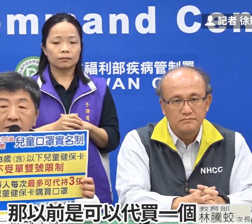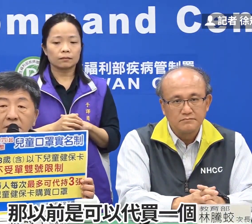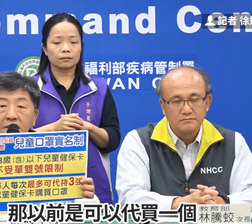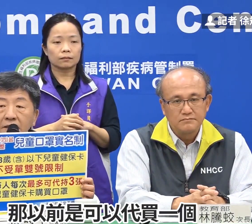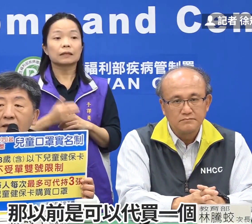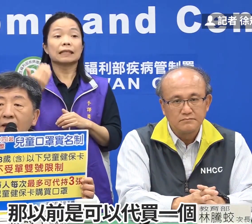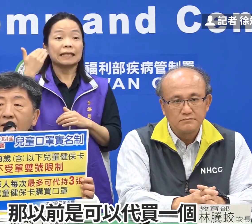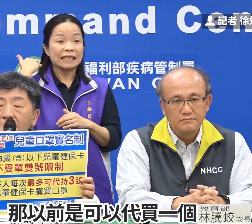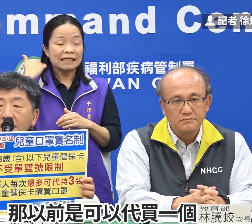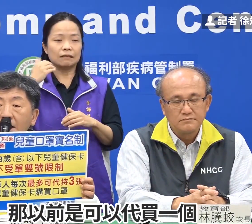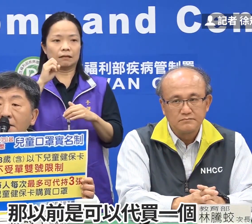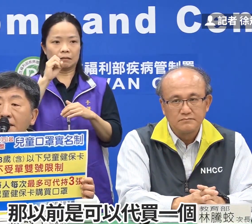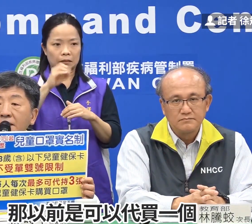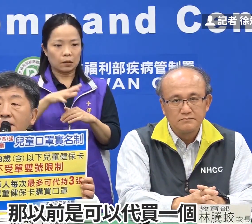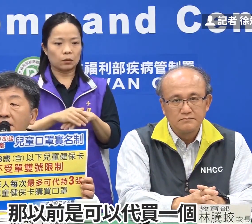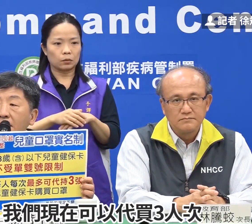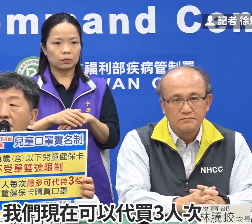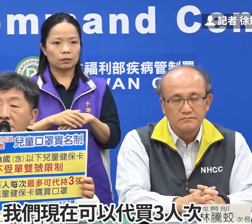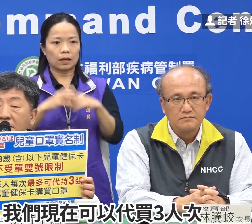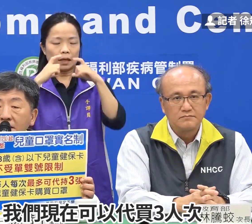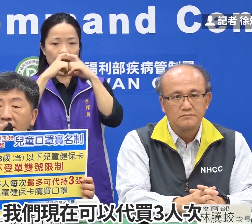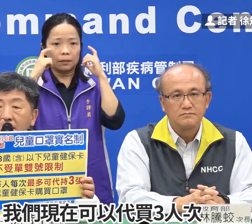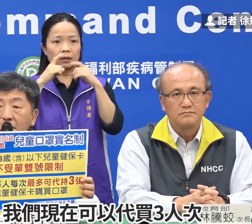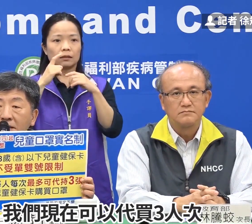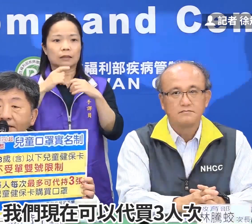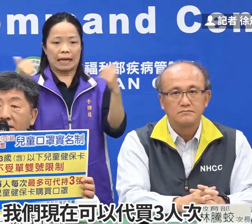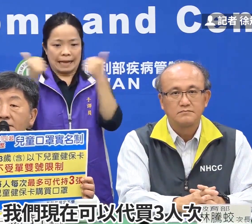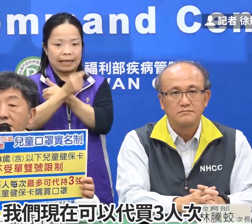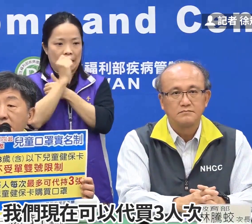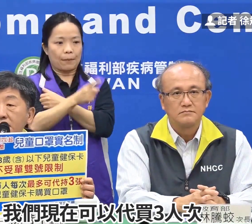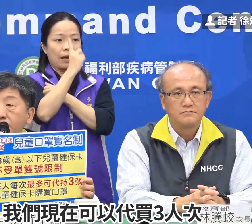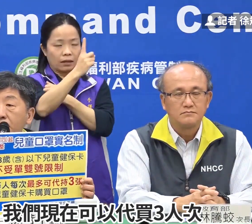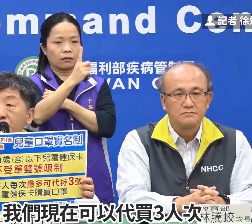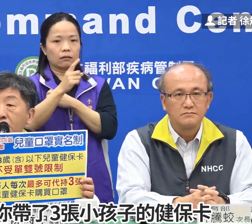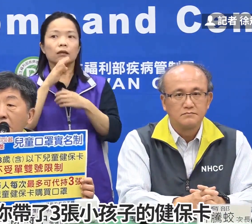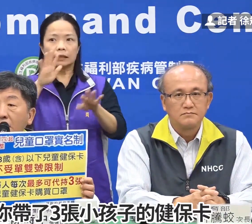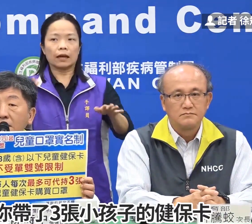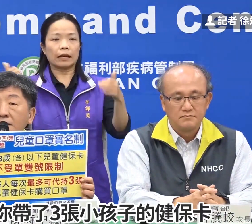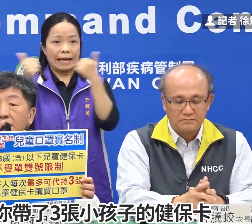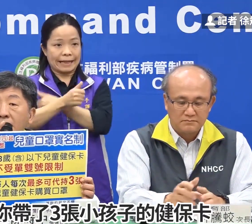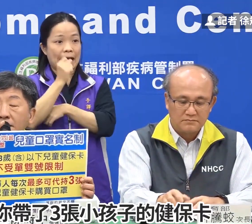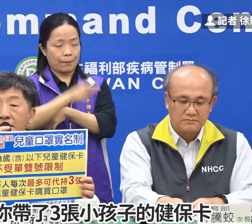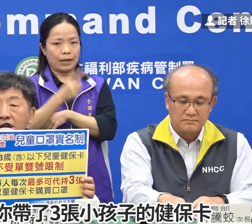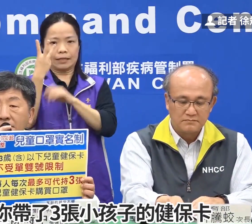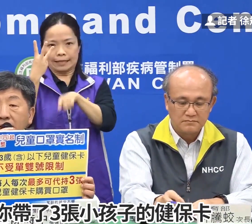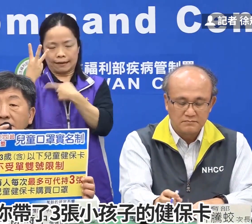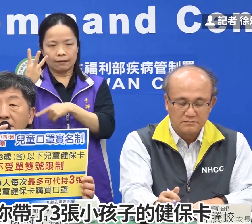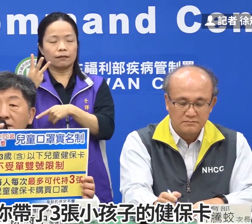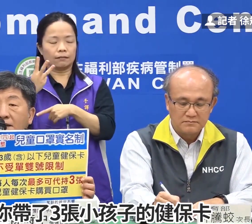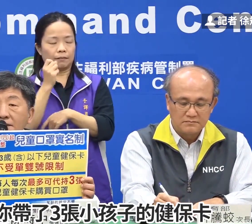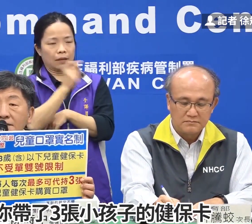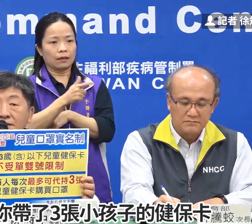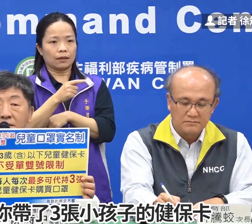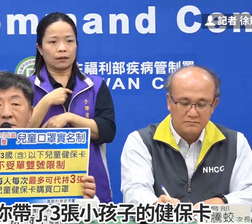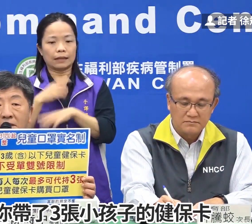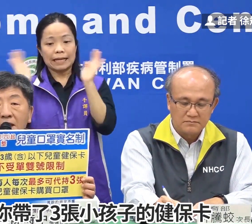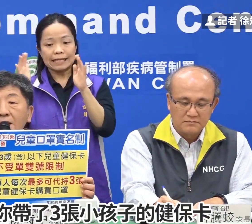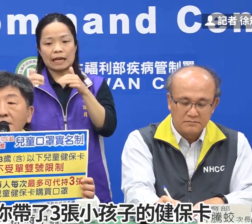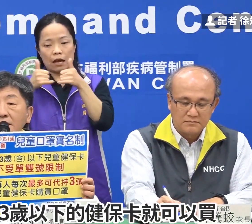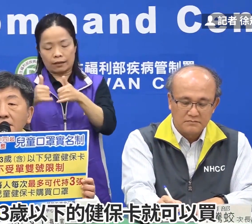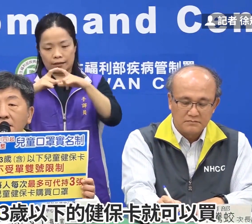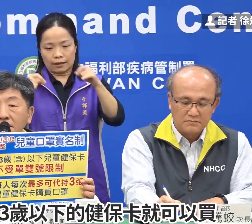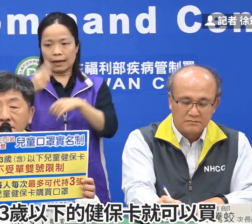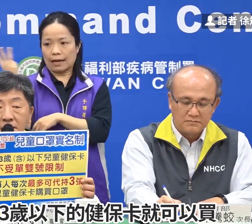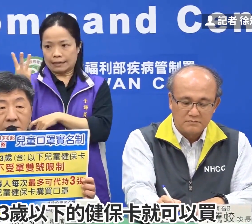那以前是可以代买一个，哈，我们现在可以代买3人次。好的，你带了哈3张小孩子的健保